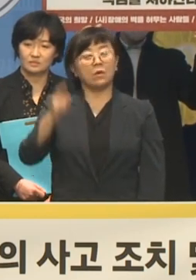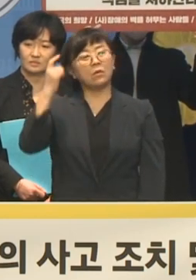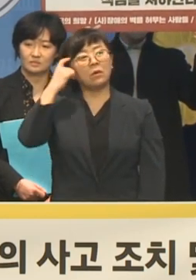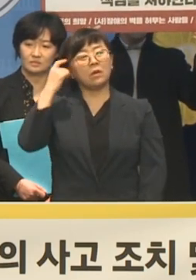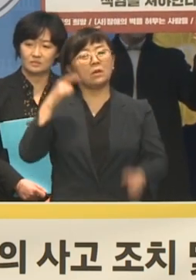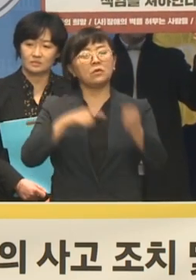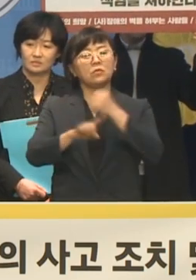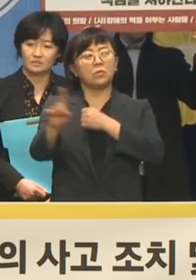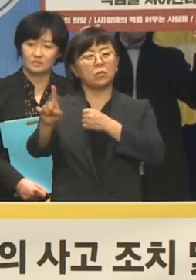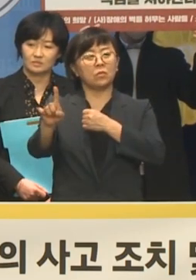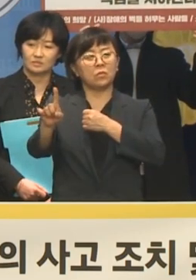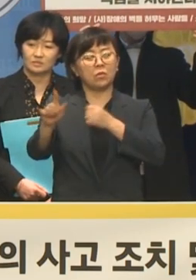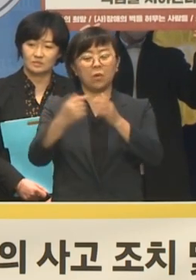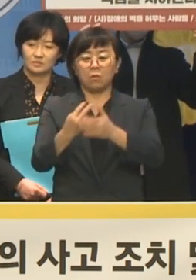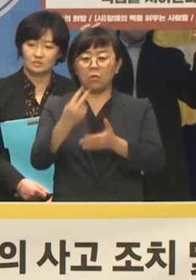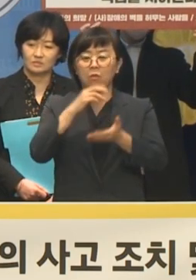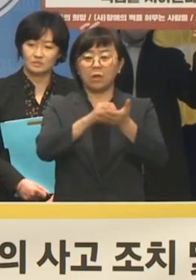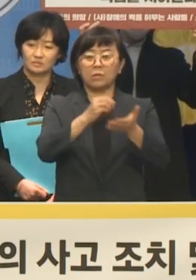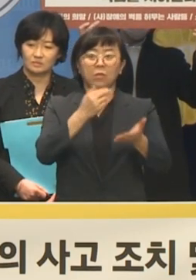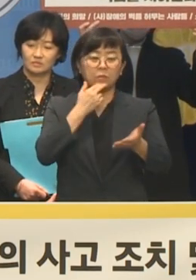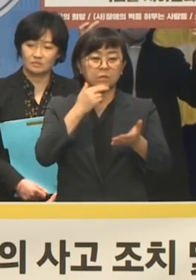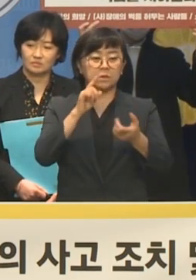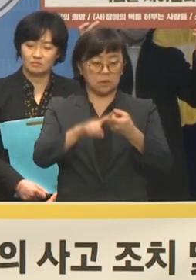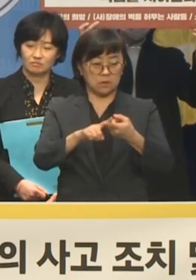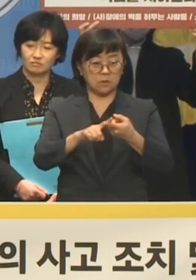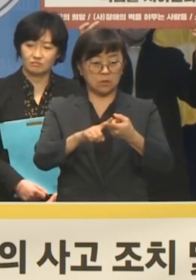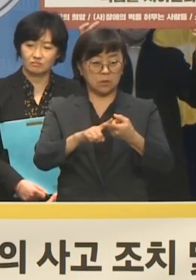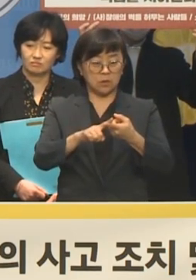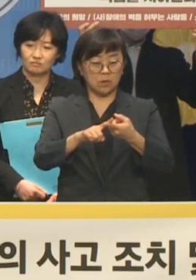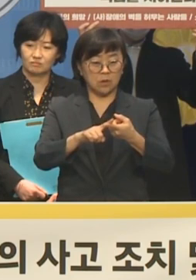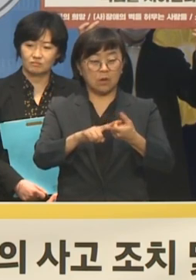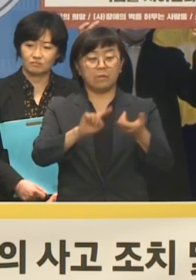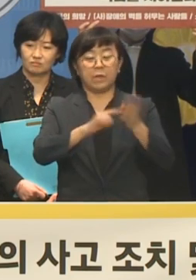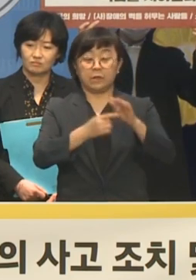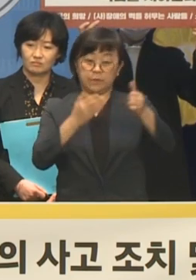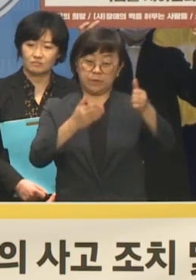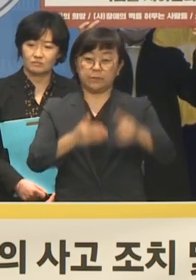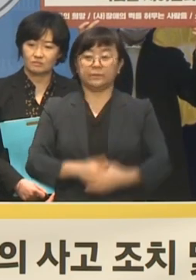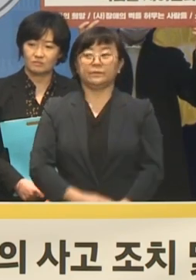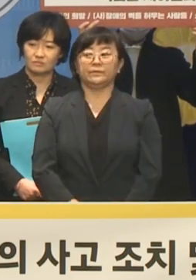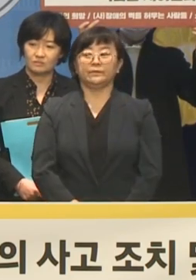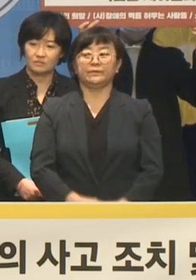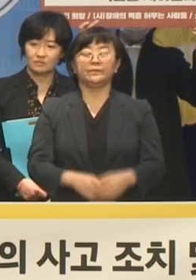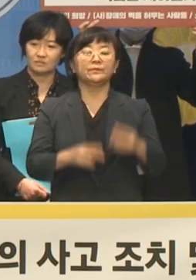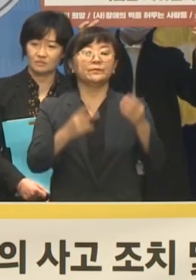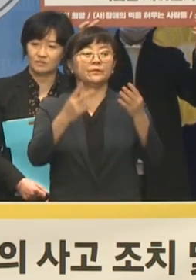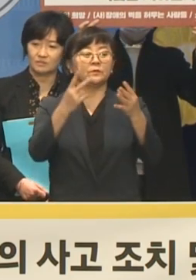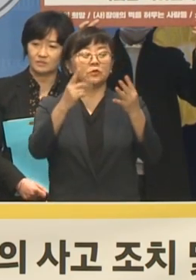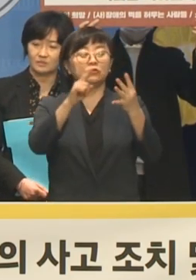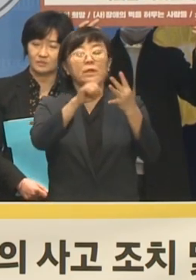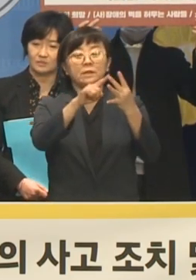이유로 보험을 가입하지 않았는지 소명해 주십시오. 둘째,